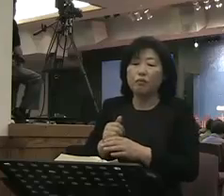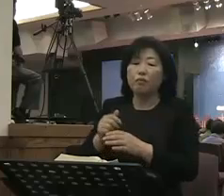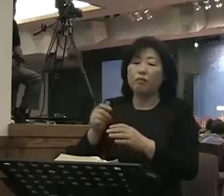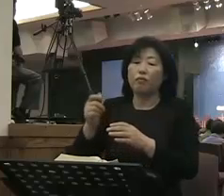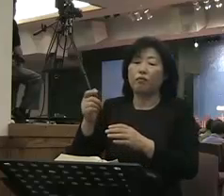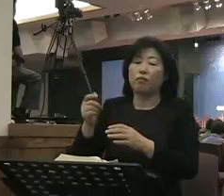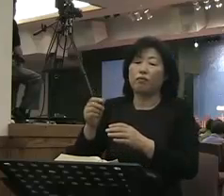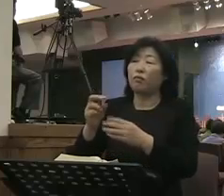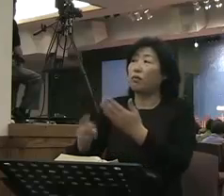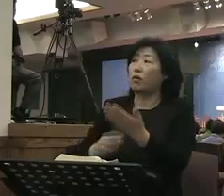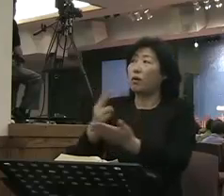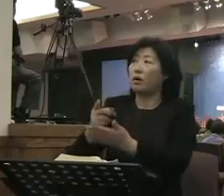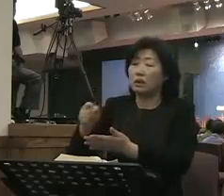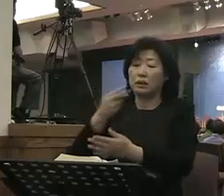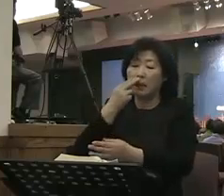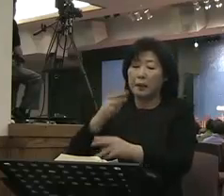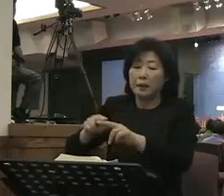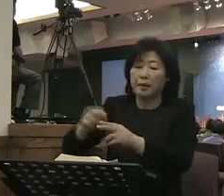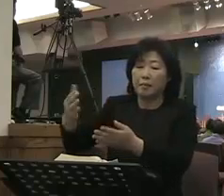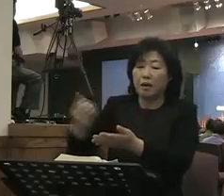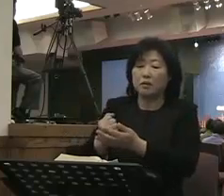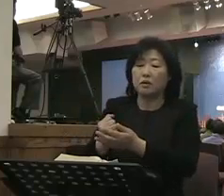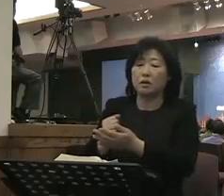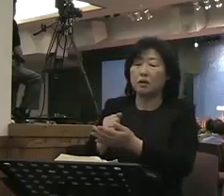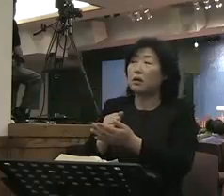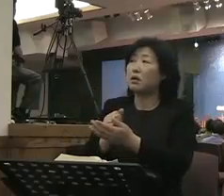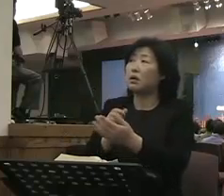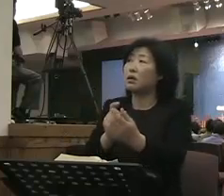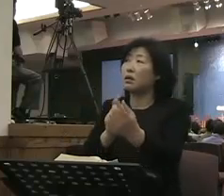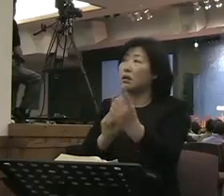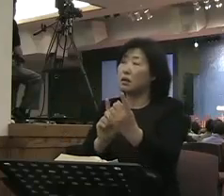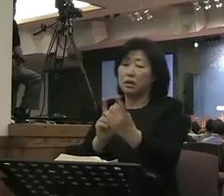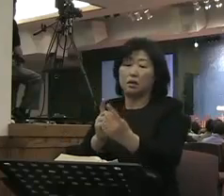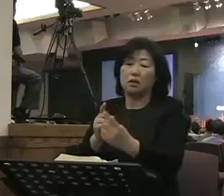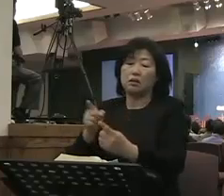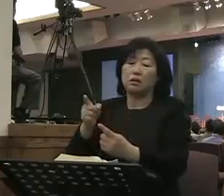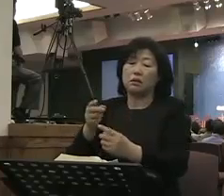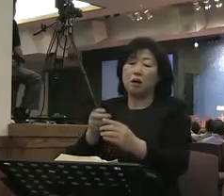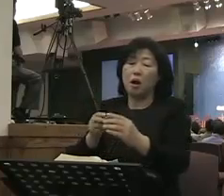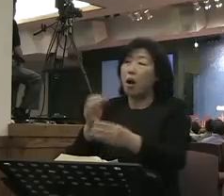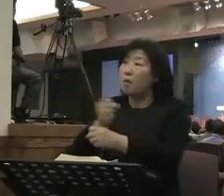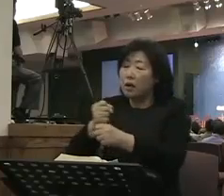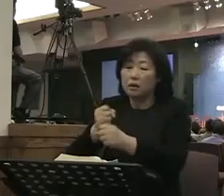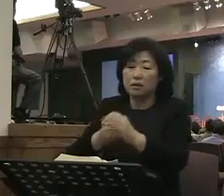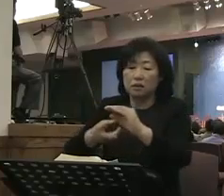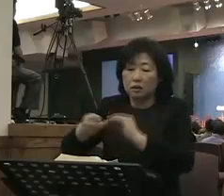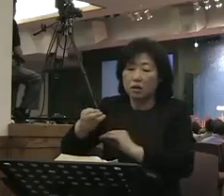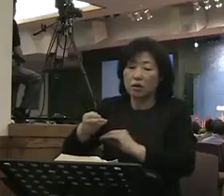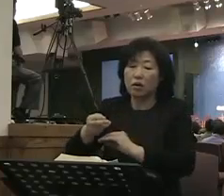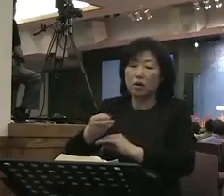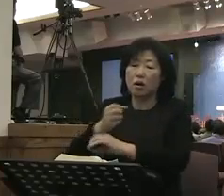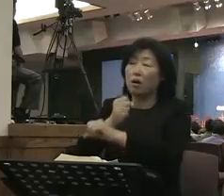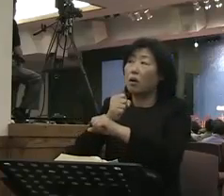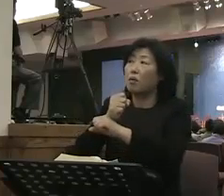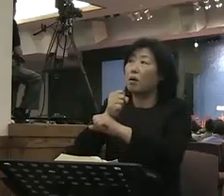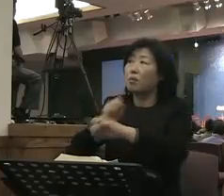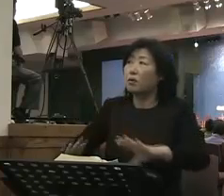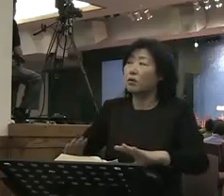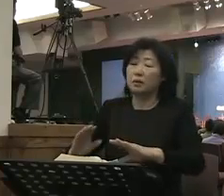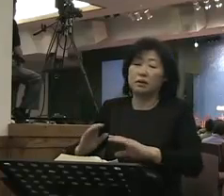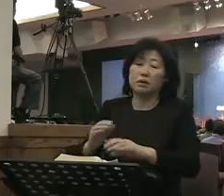꾀하여 여호와와 그 기름 받은 자를 대적하며 우리가 그 맨 것을 끊고 그 결박을 벗어버리자